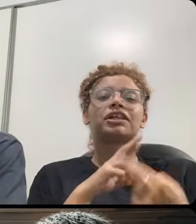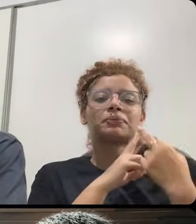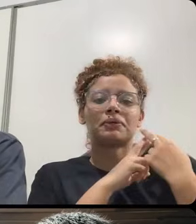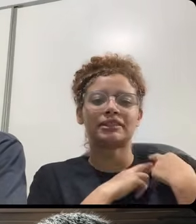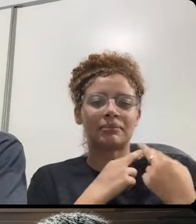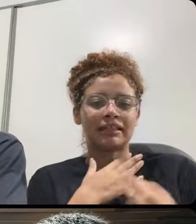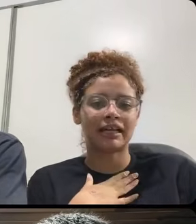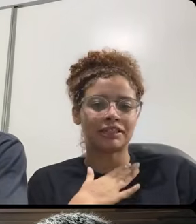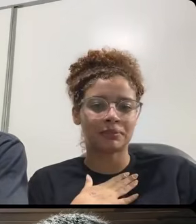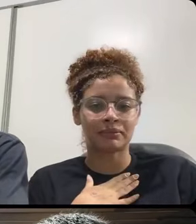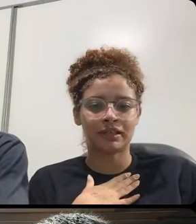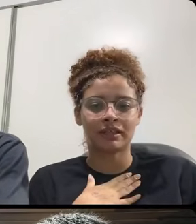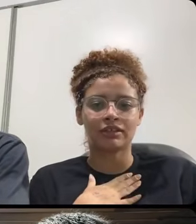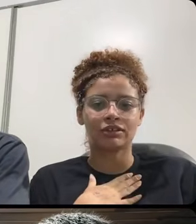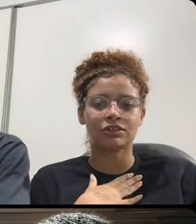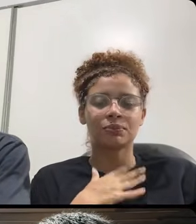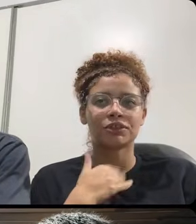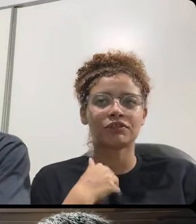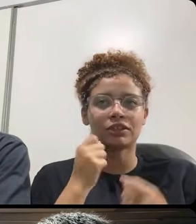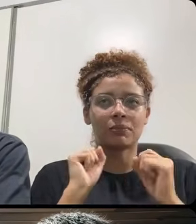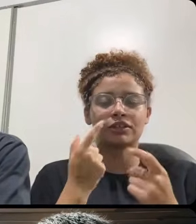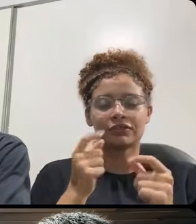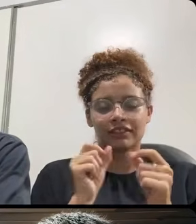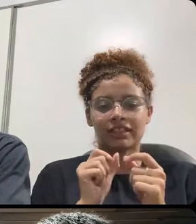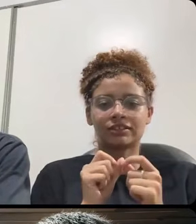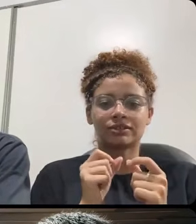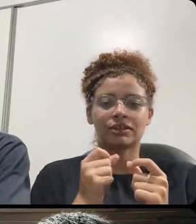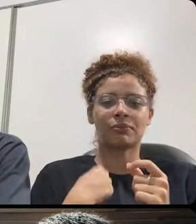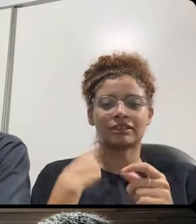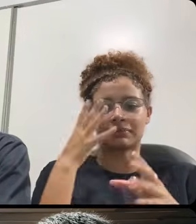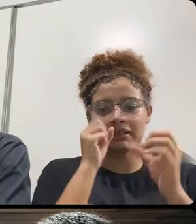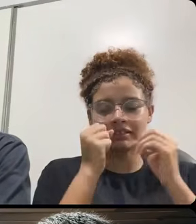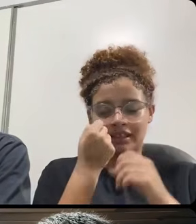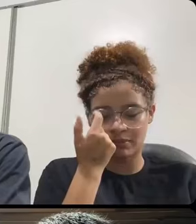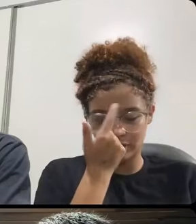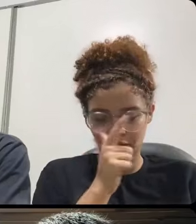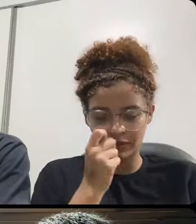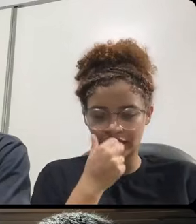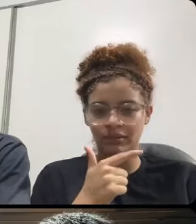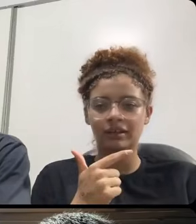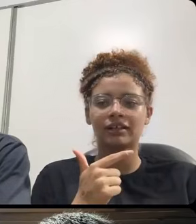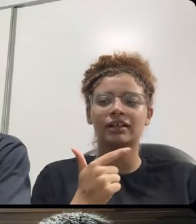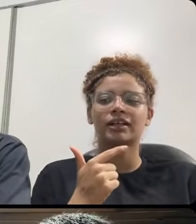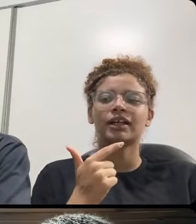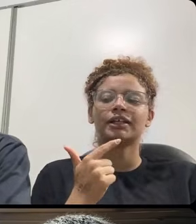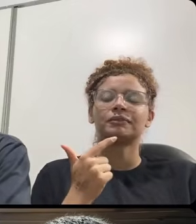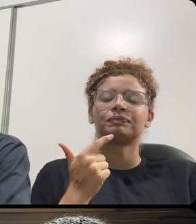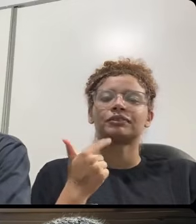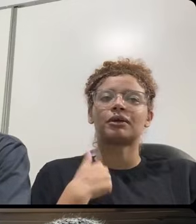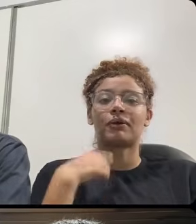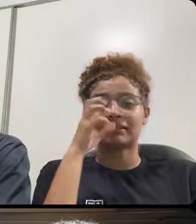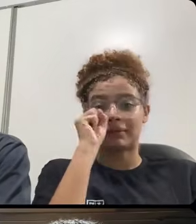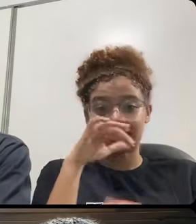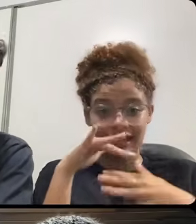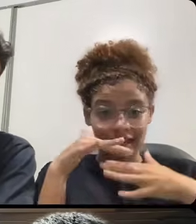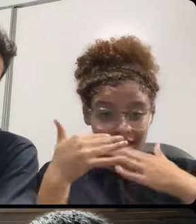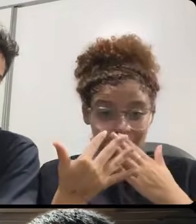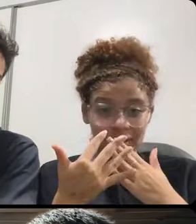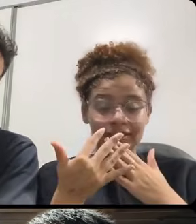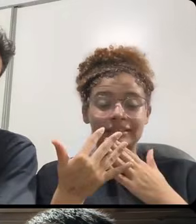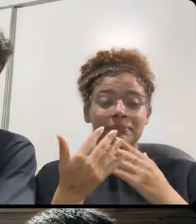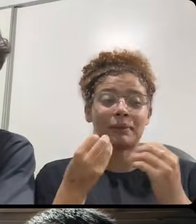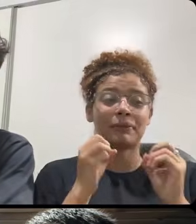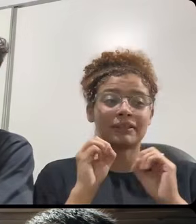um senso de responsabilidade para mim. Tipo, poxa vida, eu posso fazer isso. Eu posso aprender uma nova língua, eu posso aprender